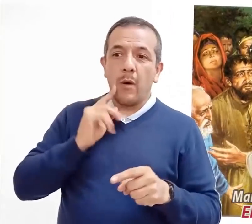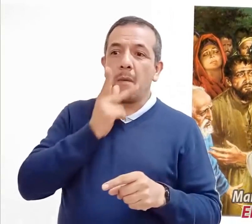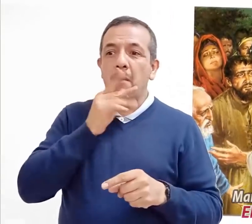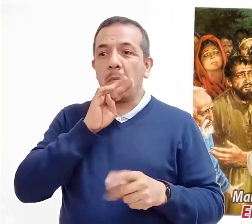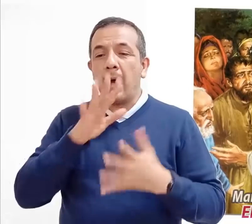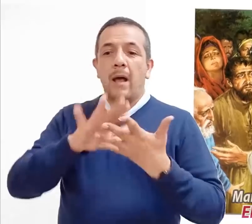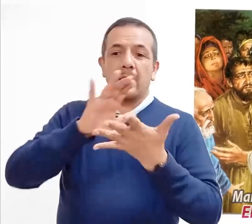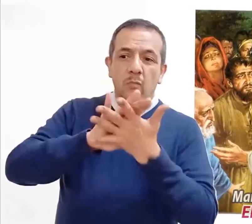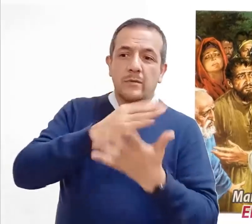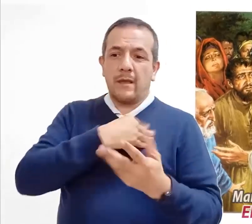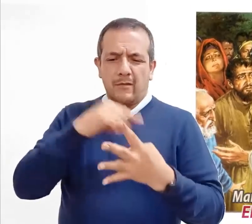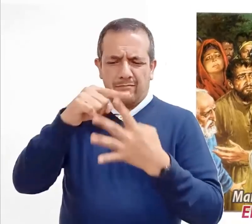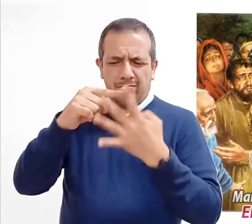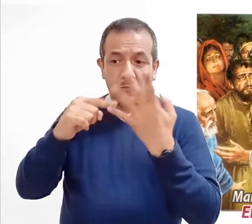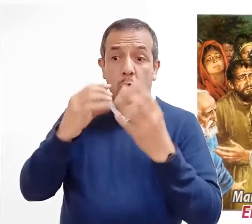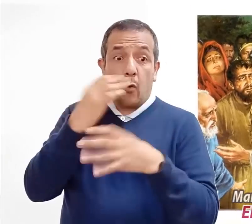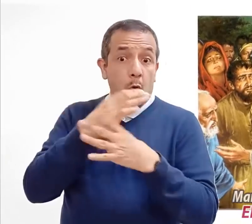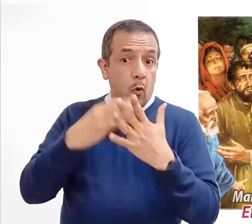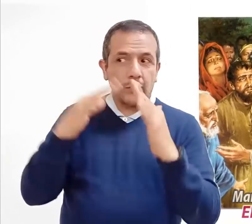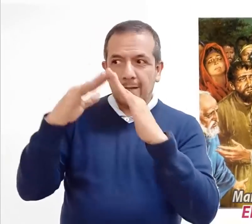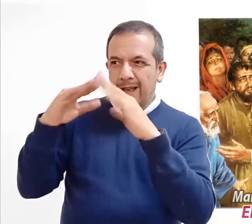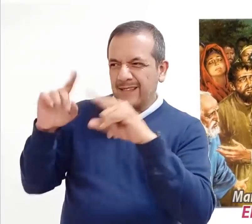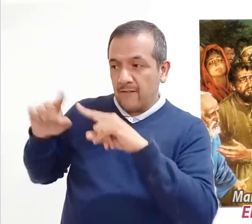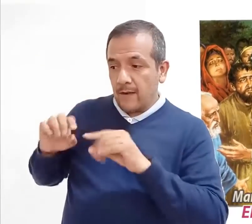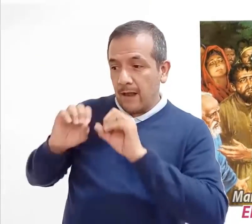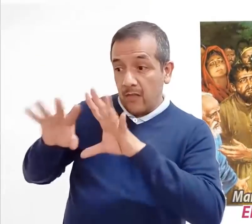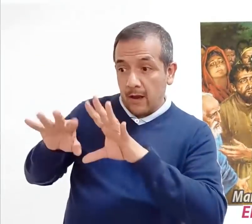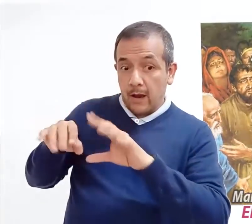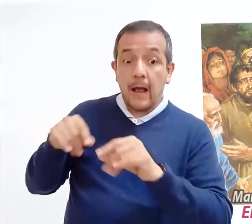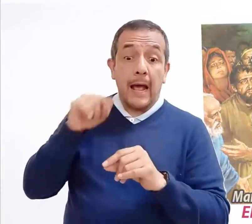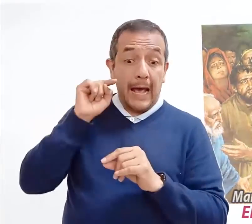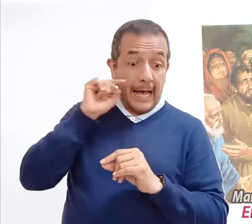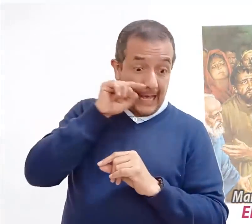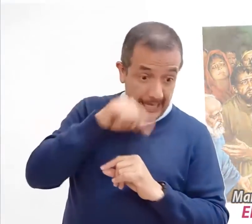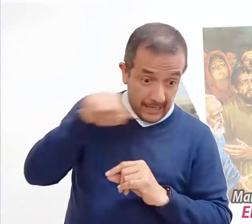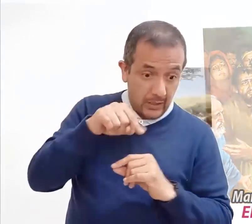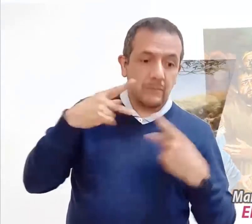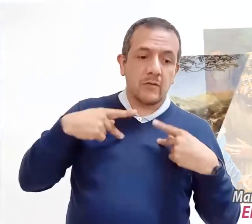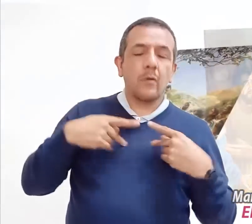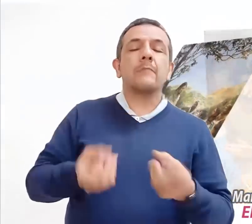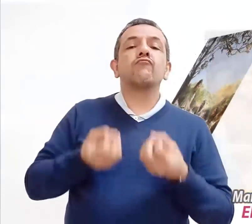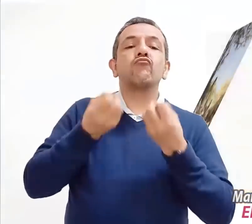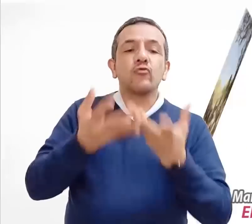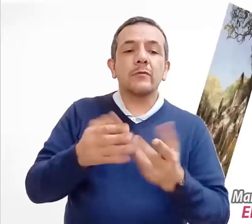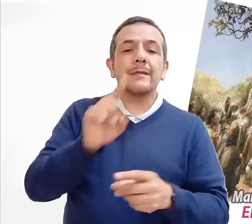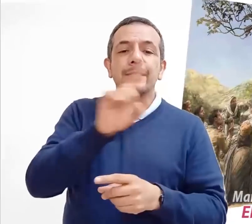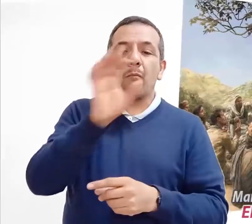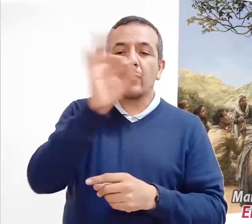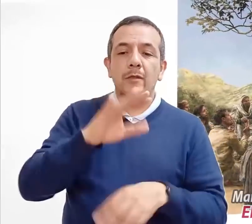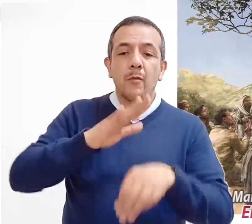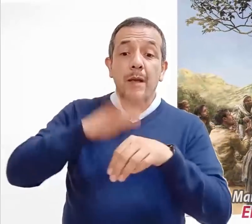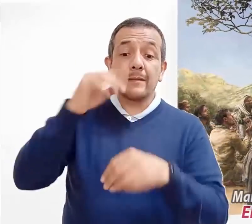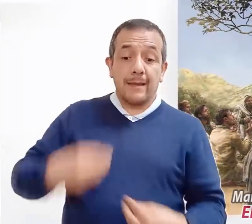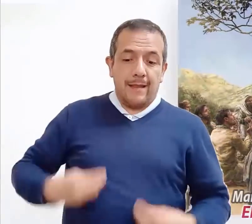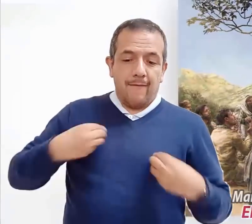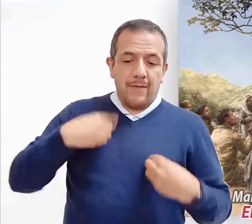o esposa o hijos o propiedades recibirá 100 veces más y heredará la vida